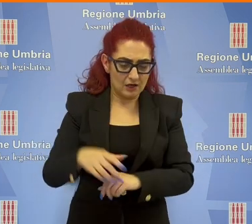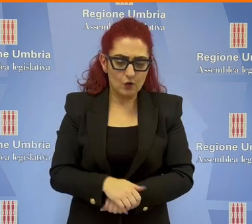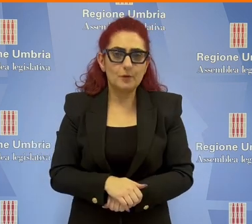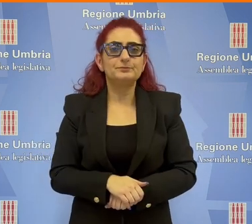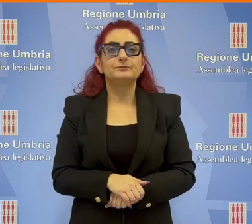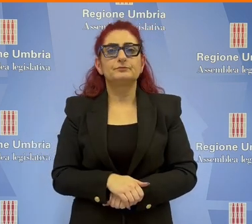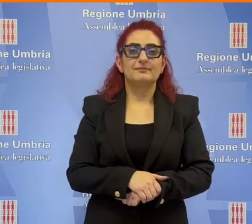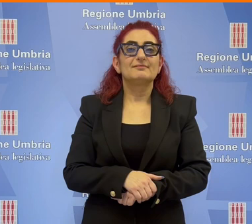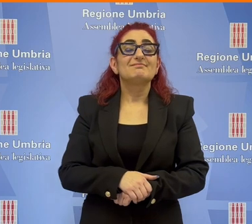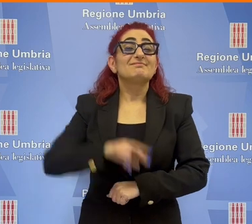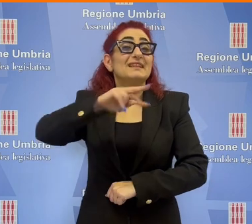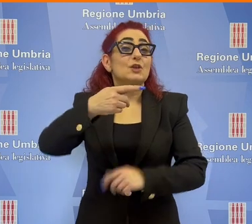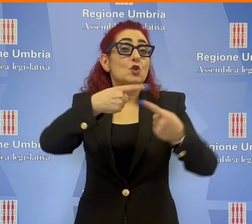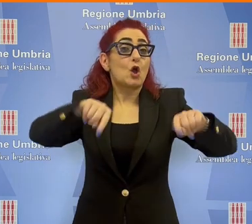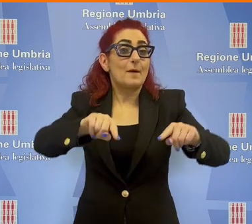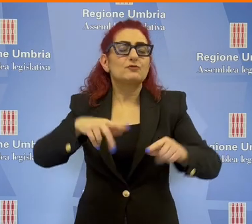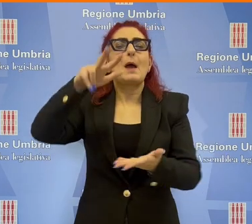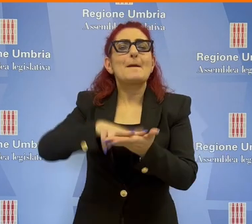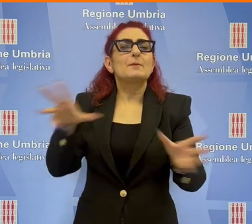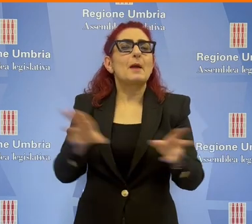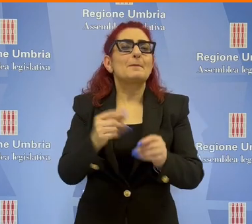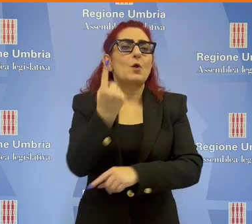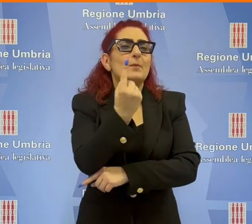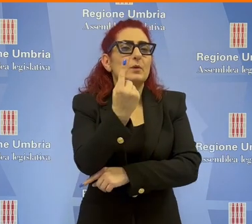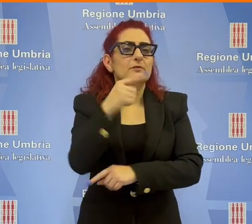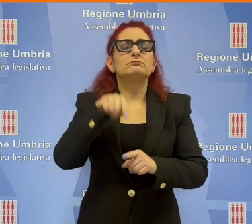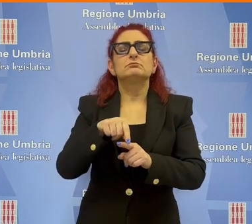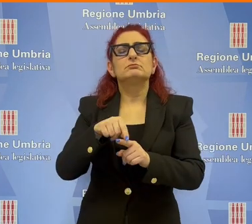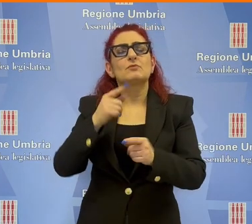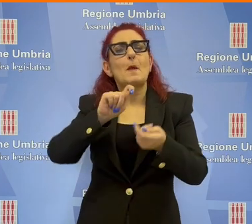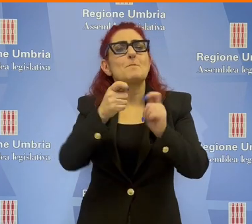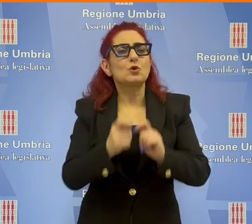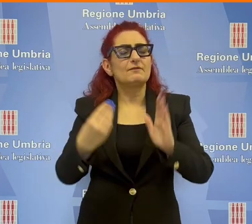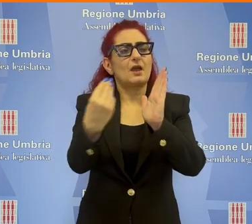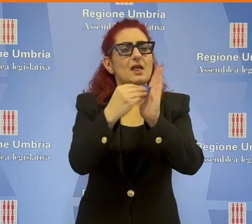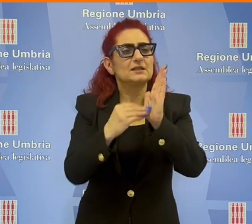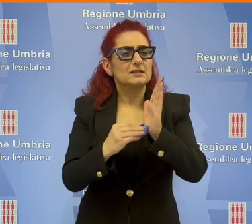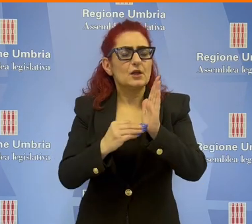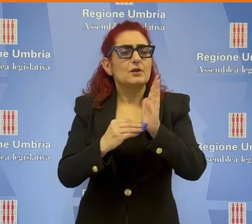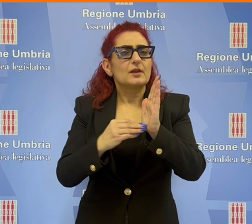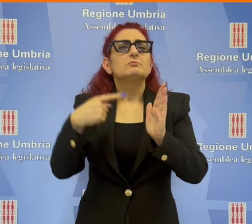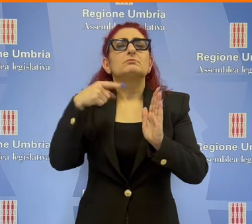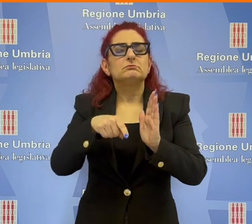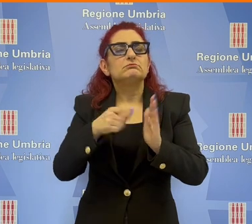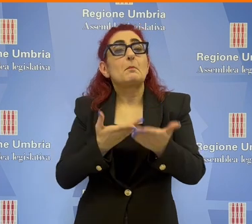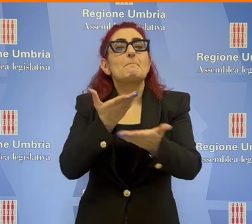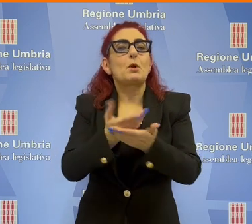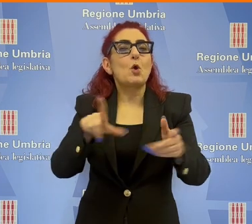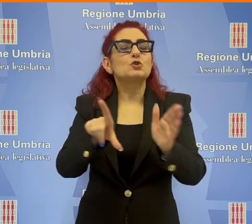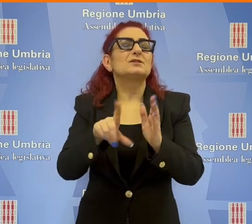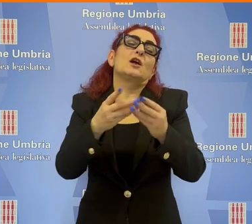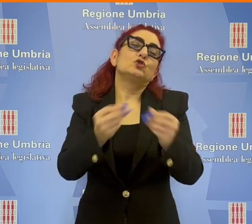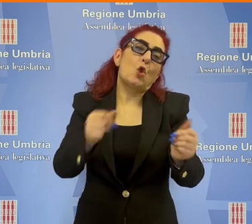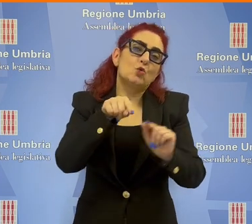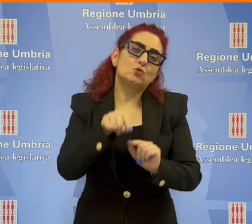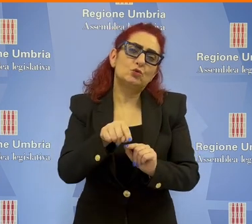in seconda commissione approvate all'unanimità alcune modifiche e integrazioni alla proposta di risoluzione